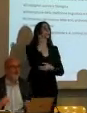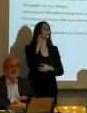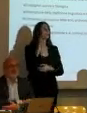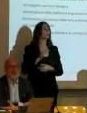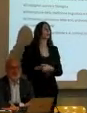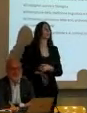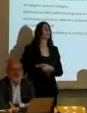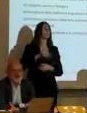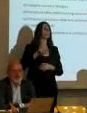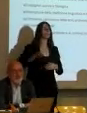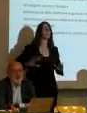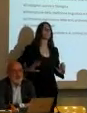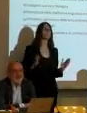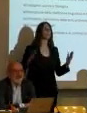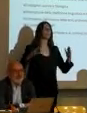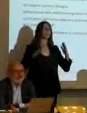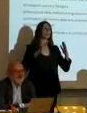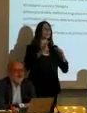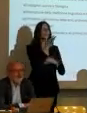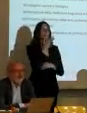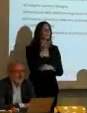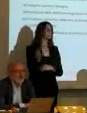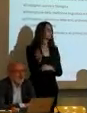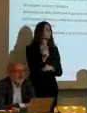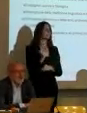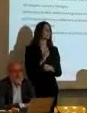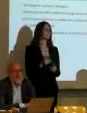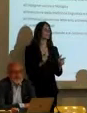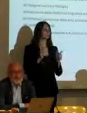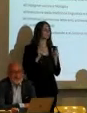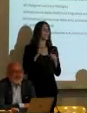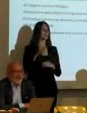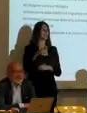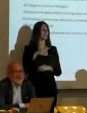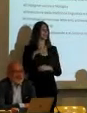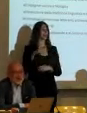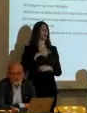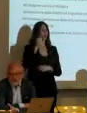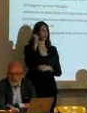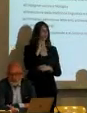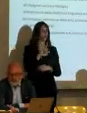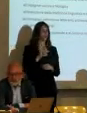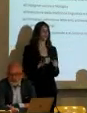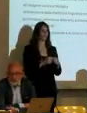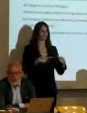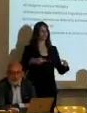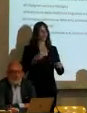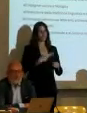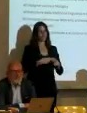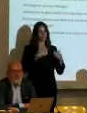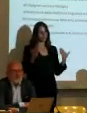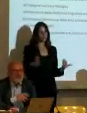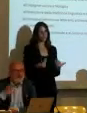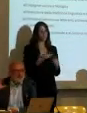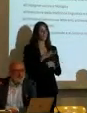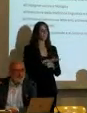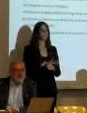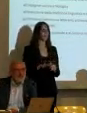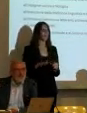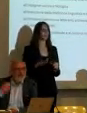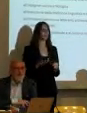meravigliosa di ricchezza culturale che il nostro paese ha, che questa città offre, e lo